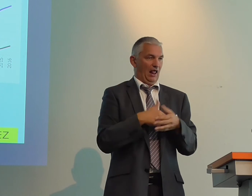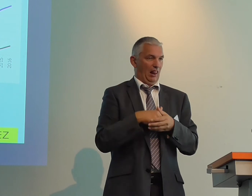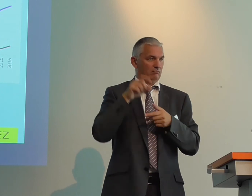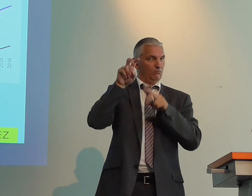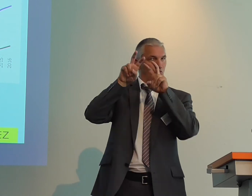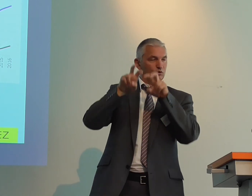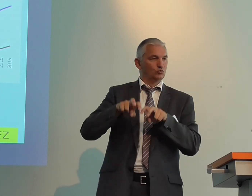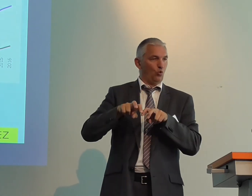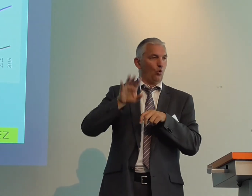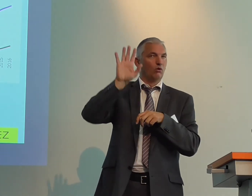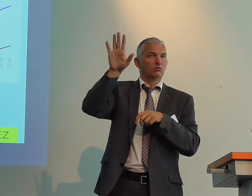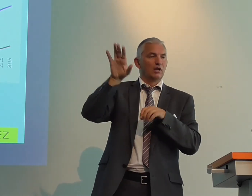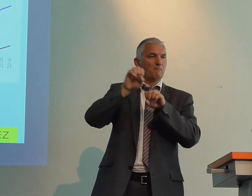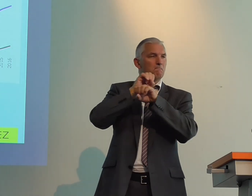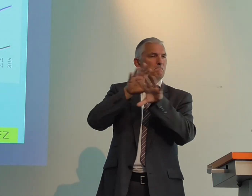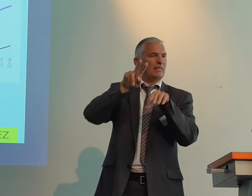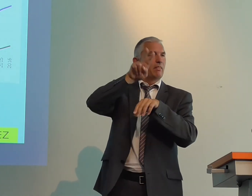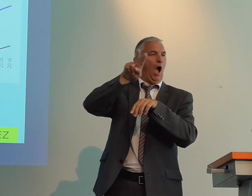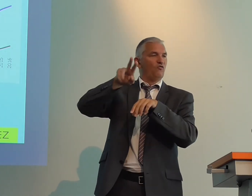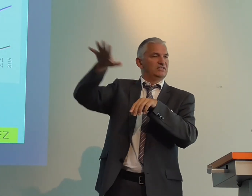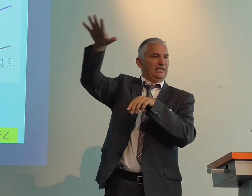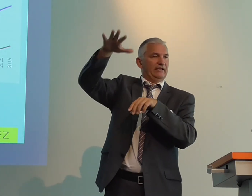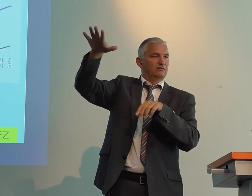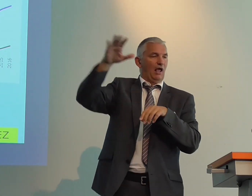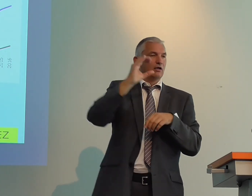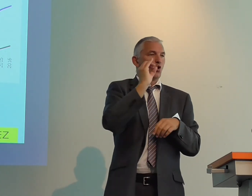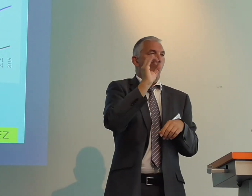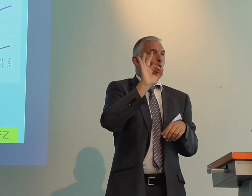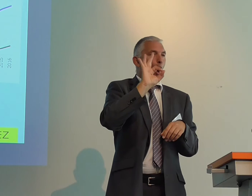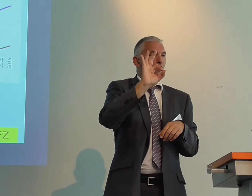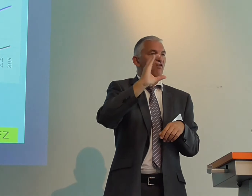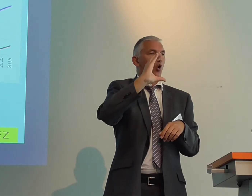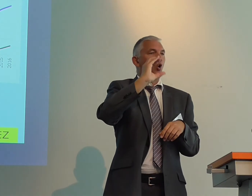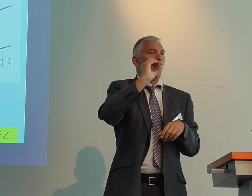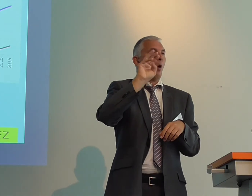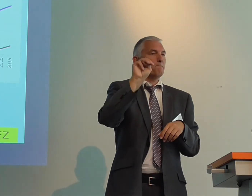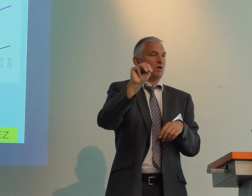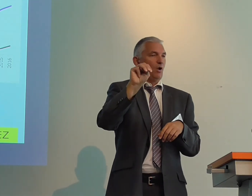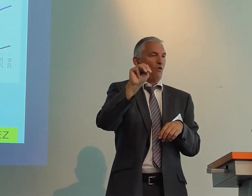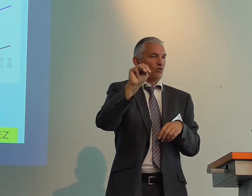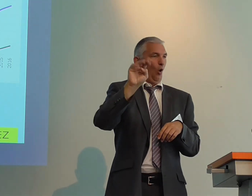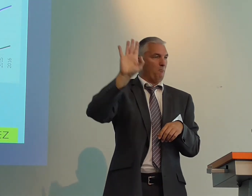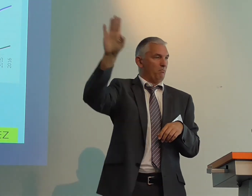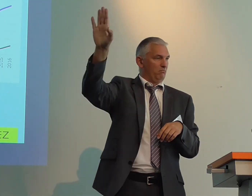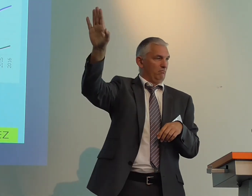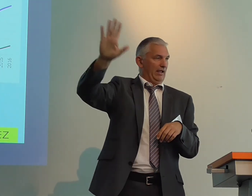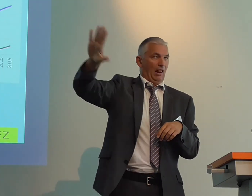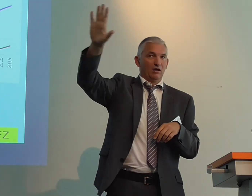zur Frage, wer eigentlich Untertitel benutzt. Das hat die Medienaufsicht in Auftrag